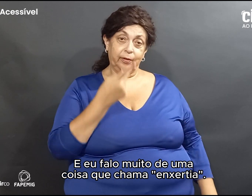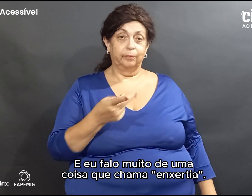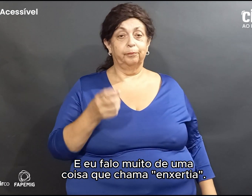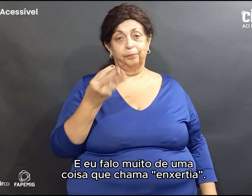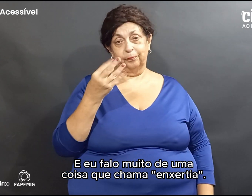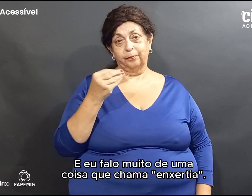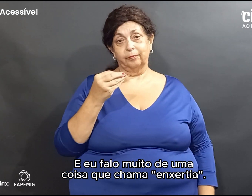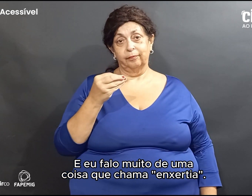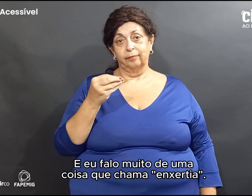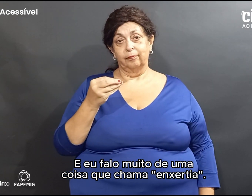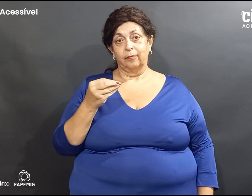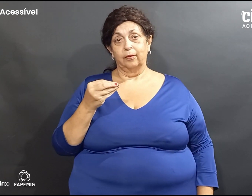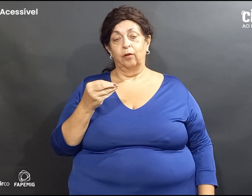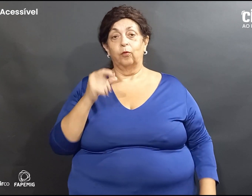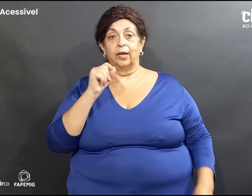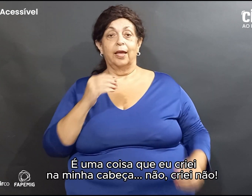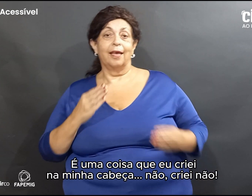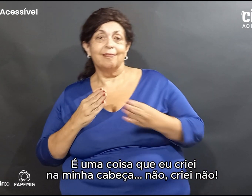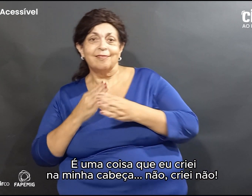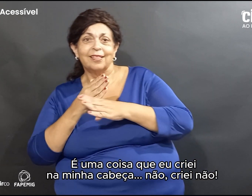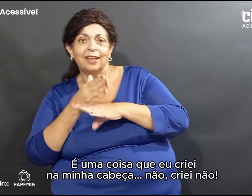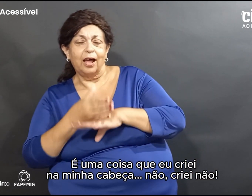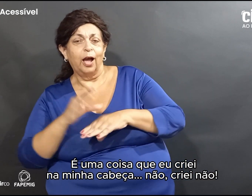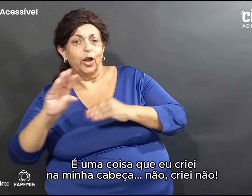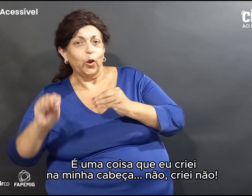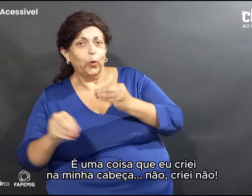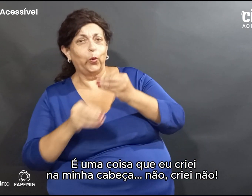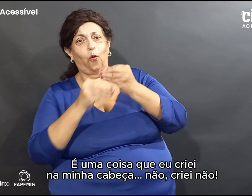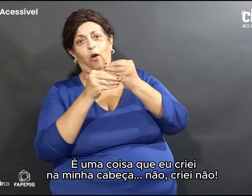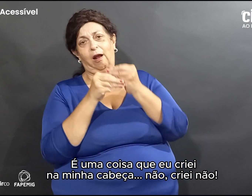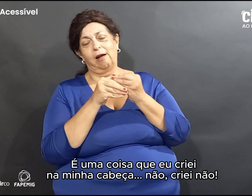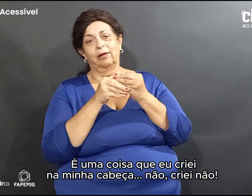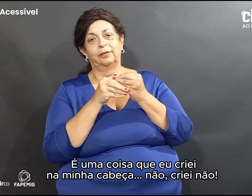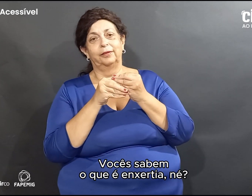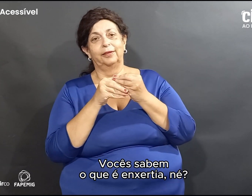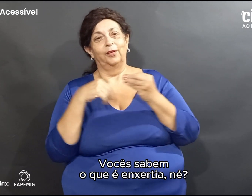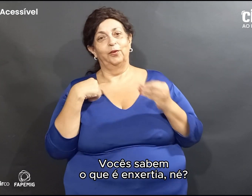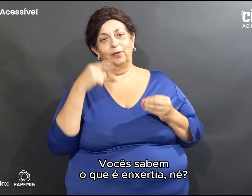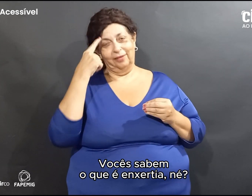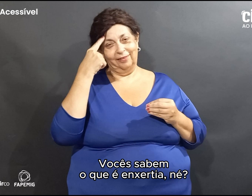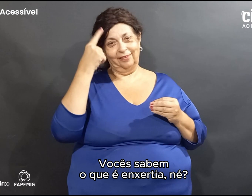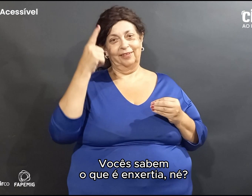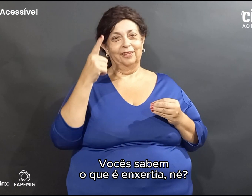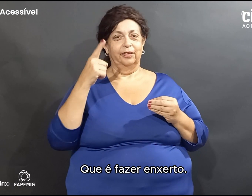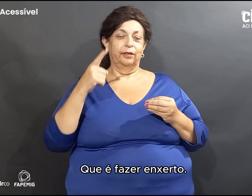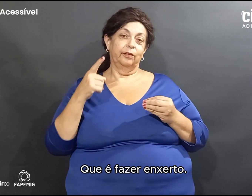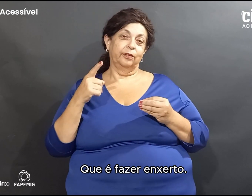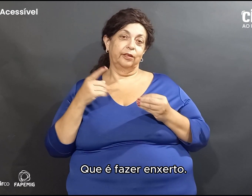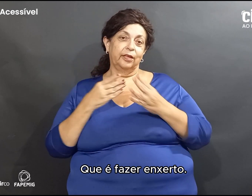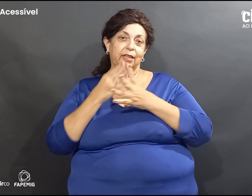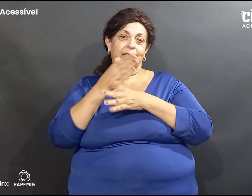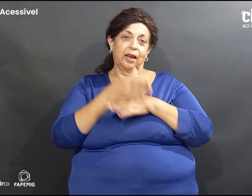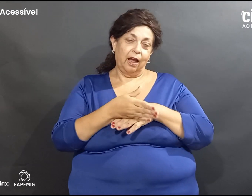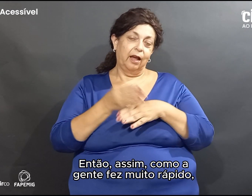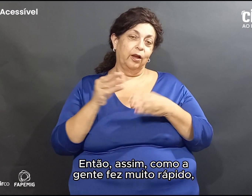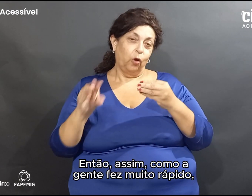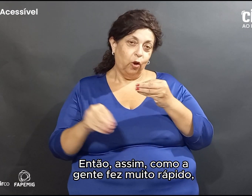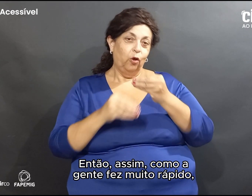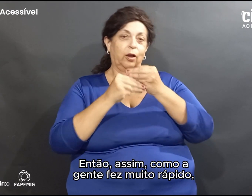que chama enxertia. É uma coisa que eu criei na minha cabeça. Não, criei não, vocês sabem o que é enxertia, né? Que é fazer enxerto. Então, assim,